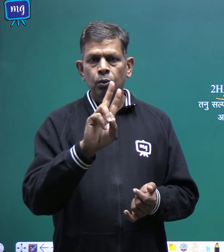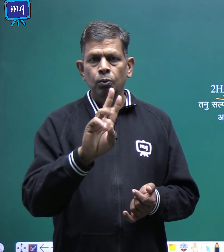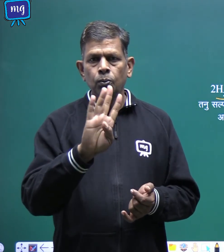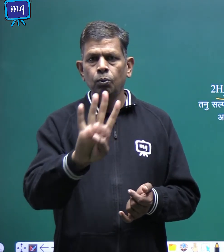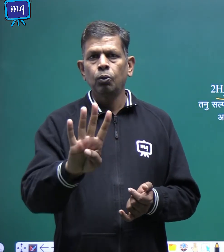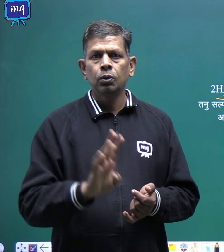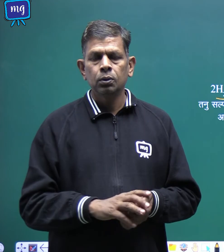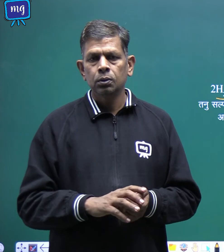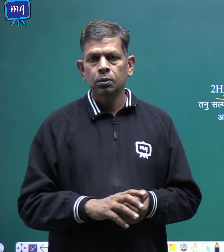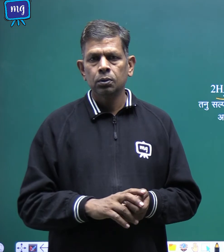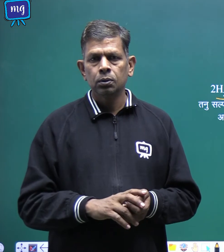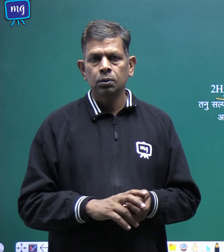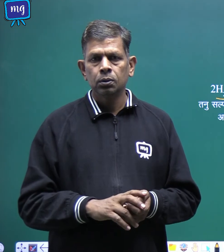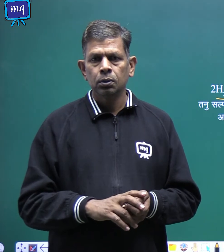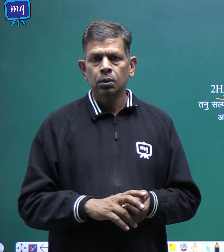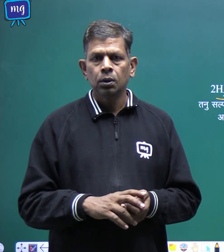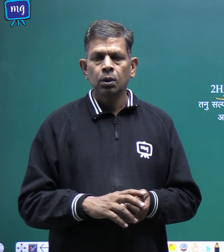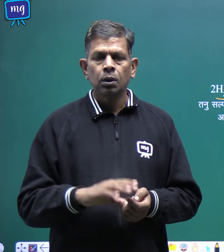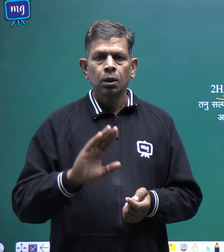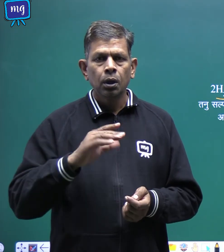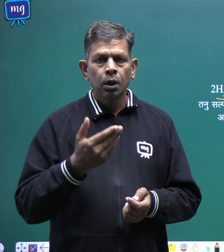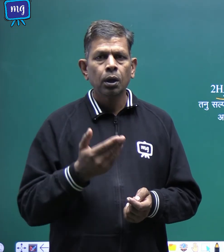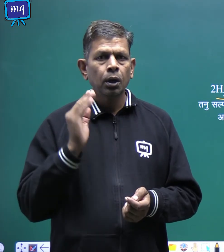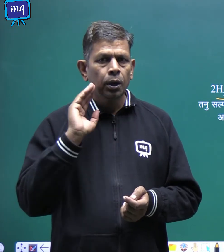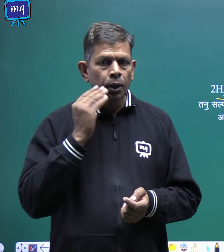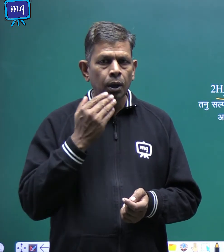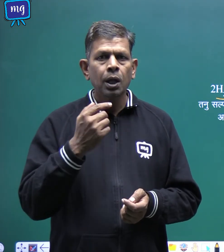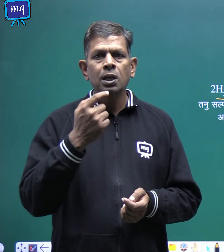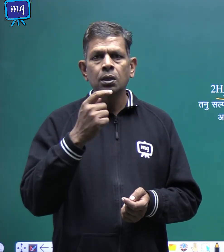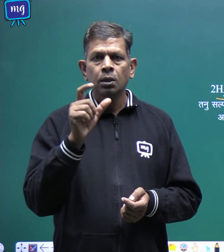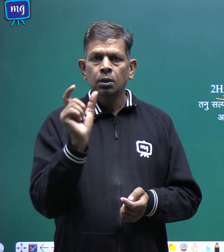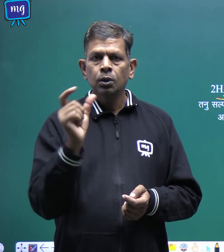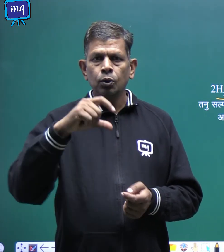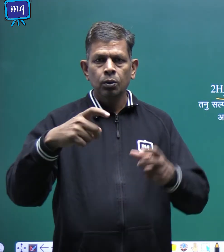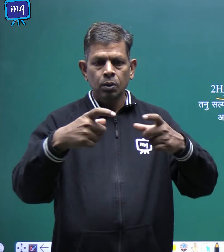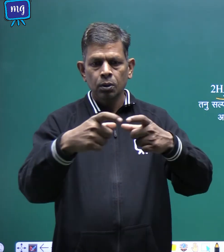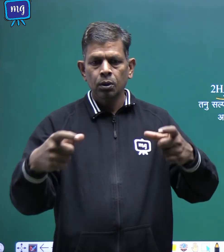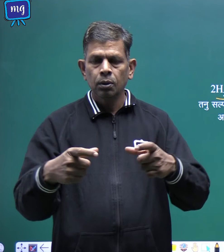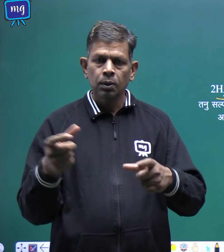H2SO4 जब कॉपर प्लेट पर डाला जाता है